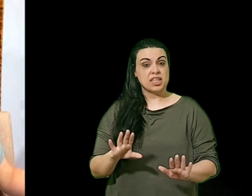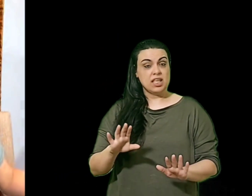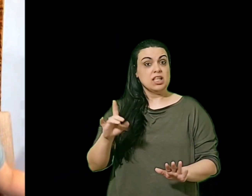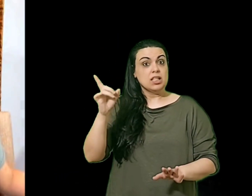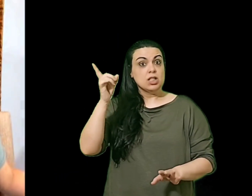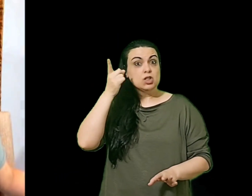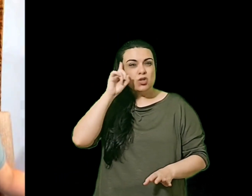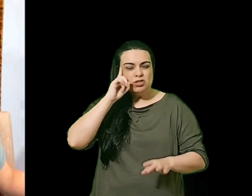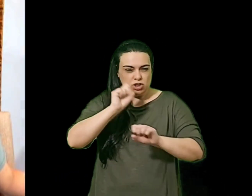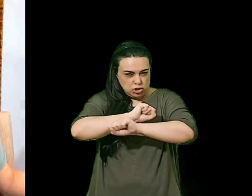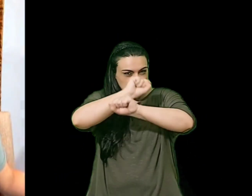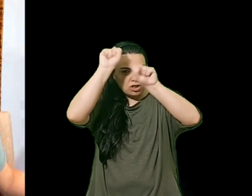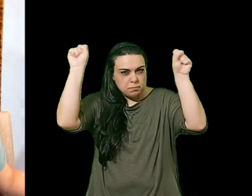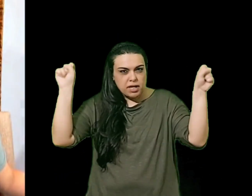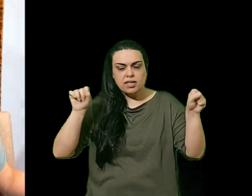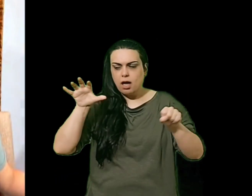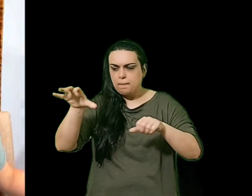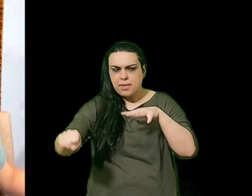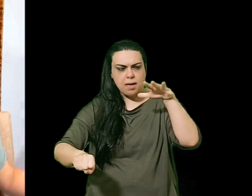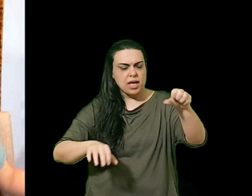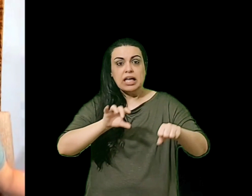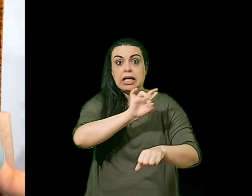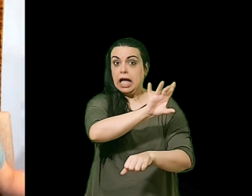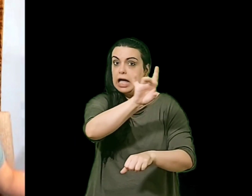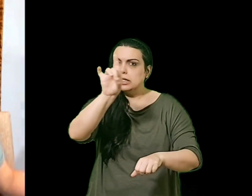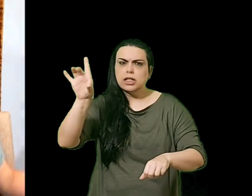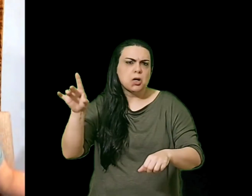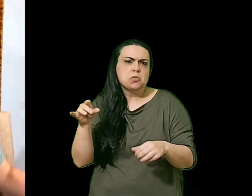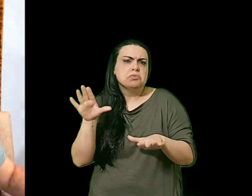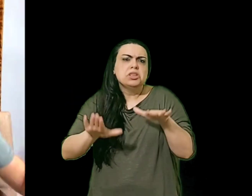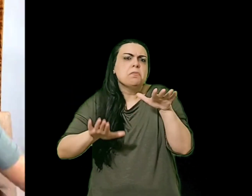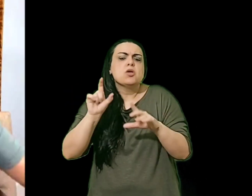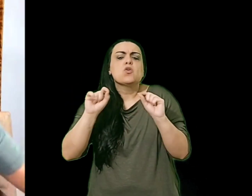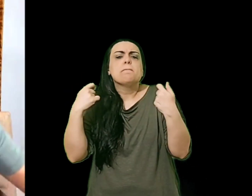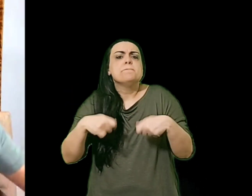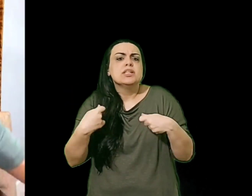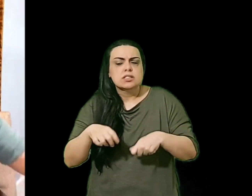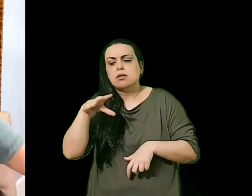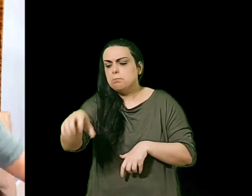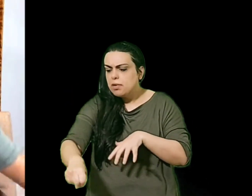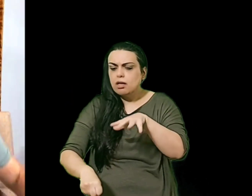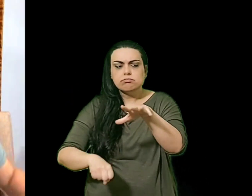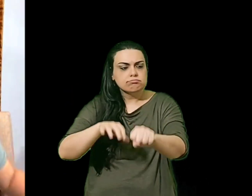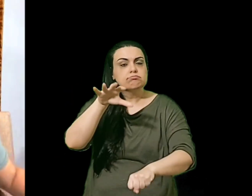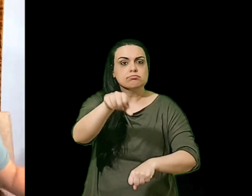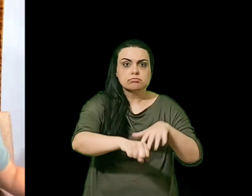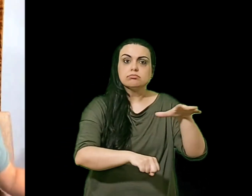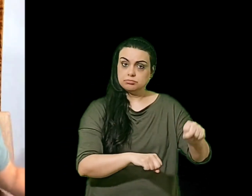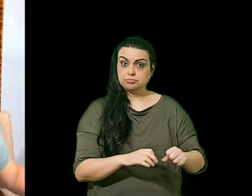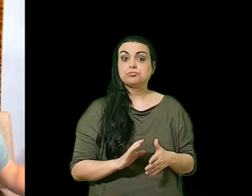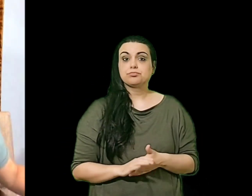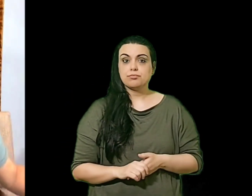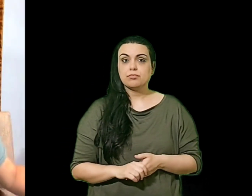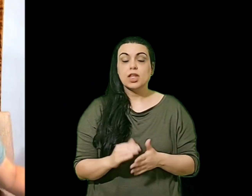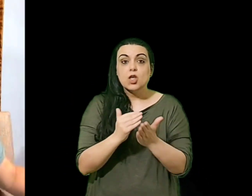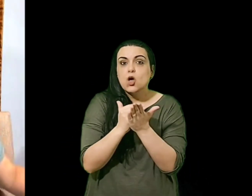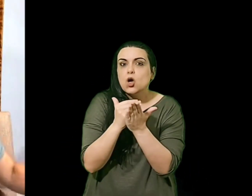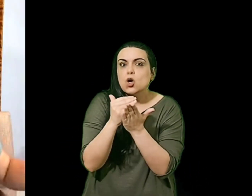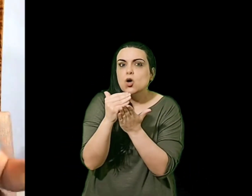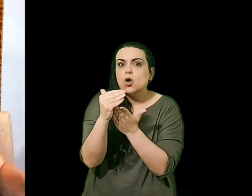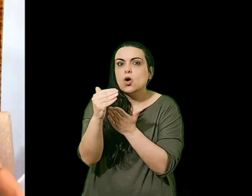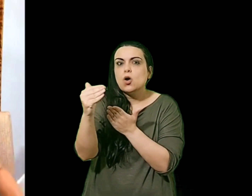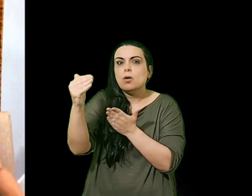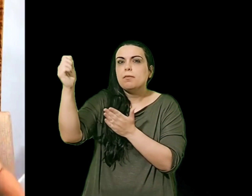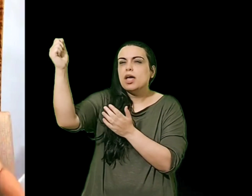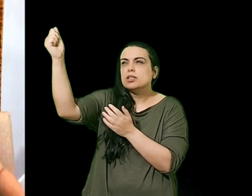E eles colhiam todas as manhãs, cada homem conforme o seu comer, conforme a sua necessidade. E